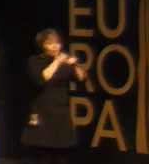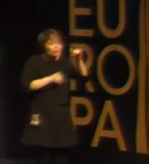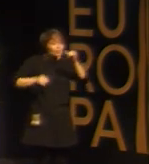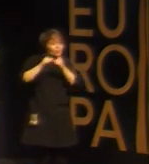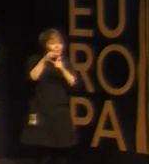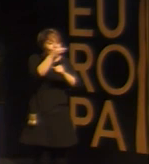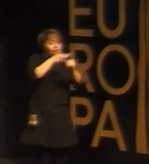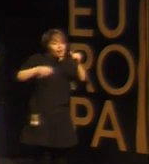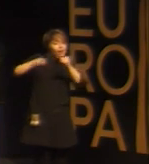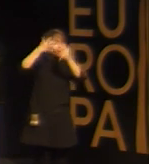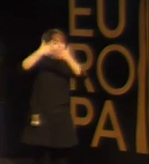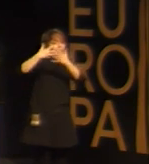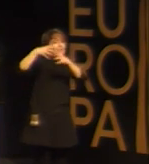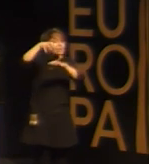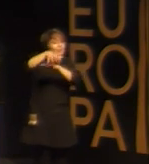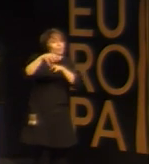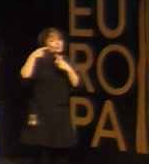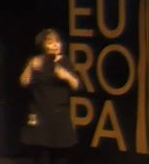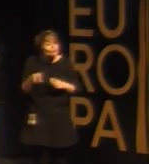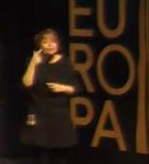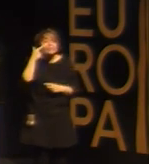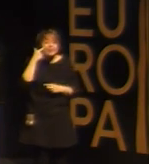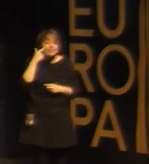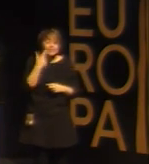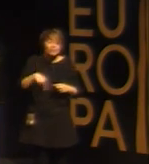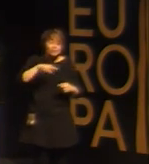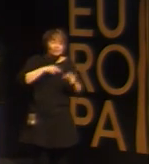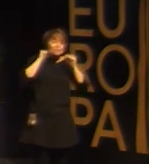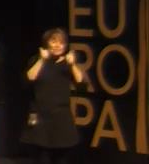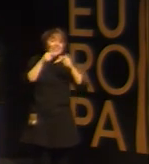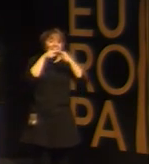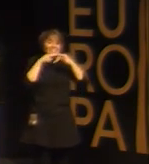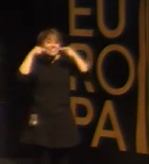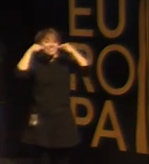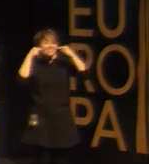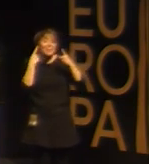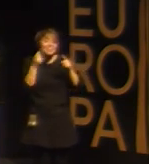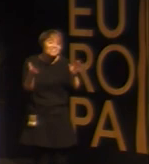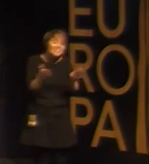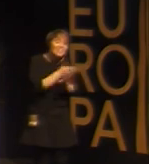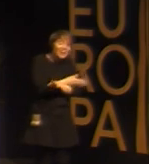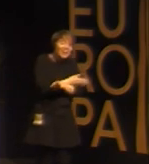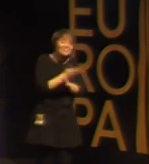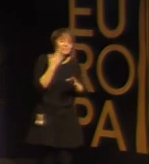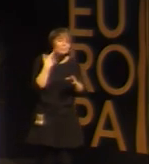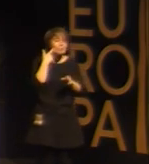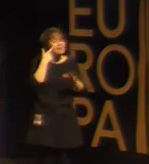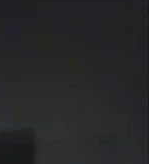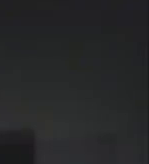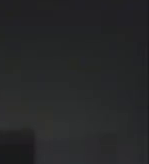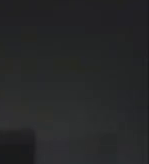dopaminérgico y entonces para tener una sonrisa necesita la entrada a disney